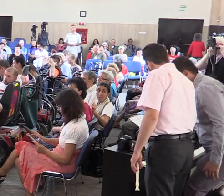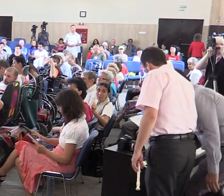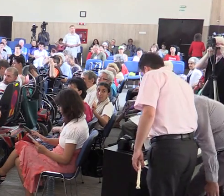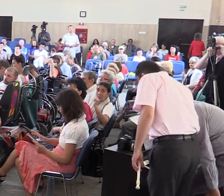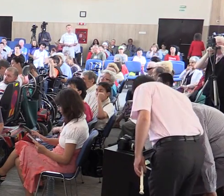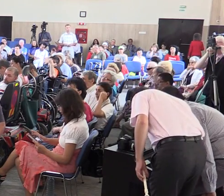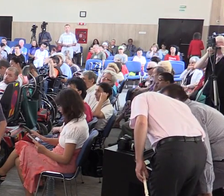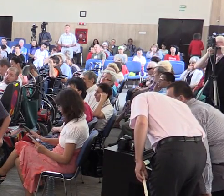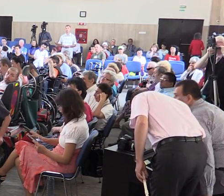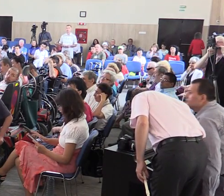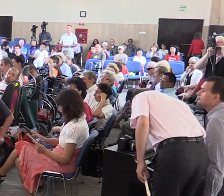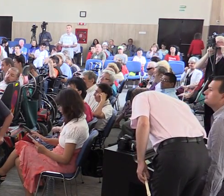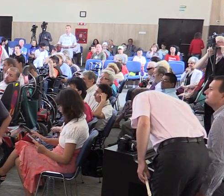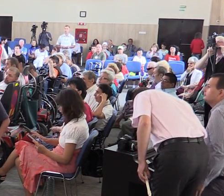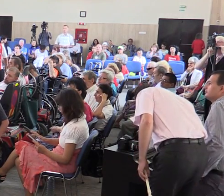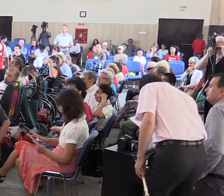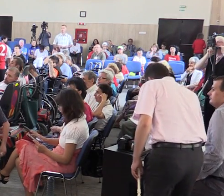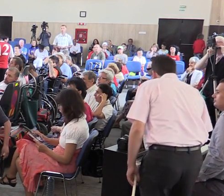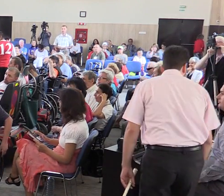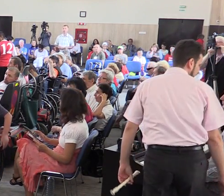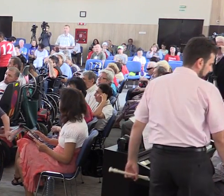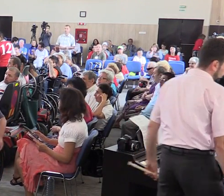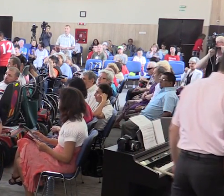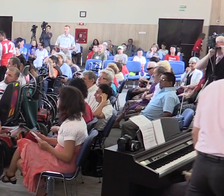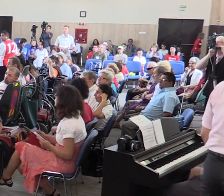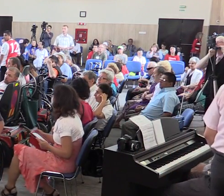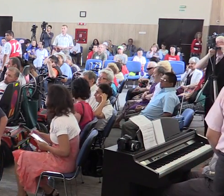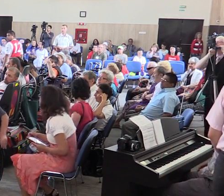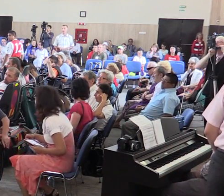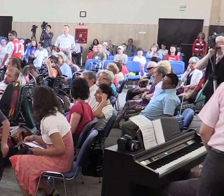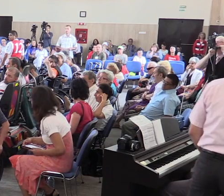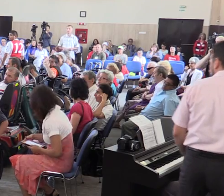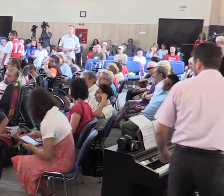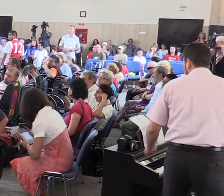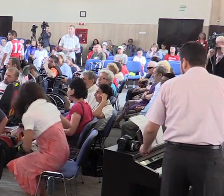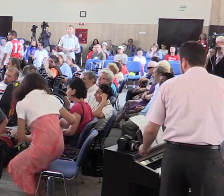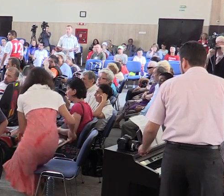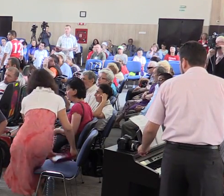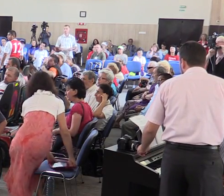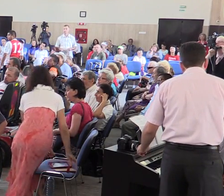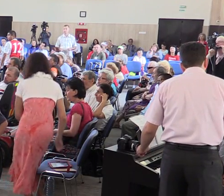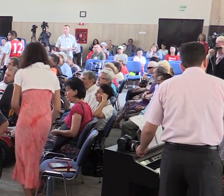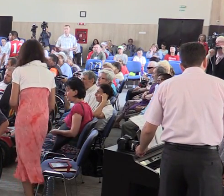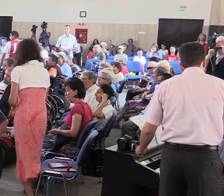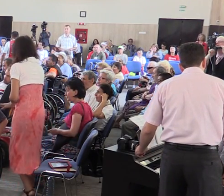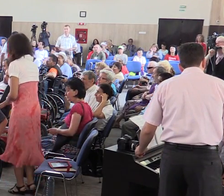Am venit îmbrăcat altfel astăzi pentru că i-am promis musafirului nostru din America că nu o să fie singur așa